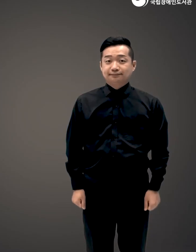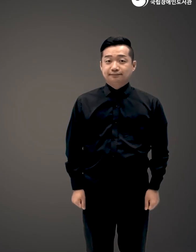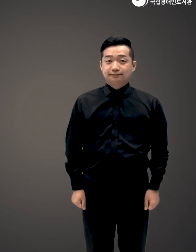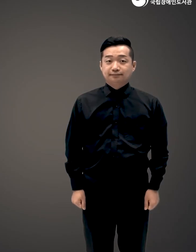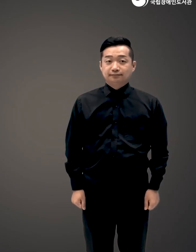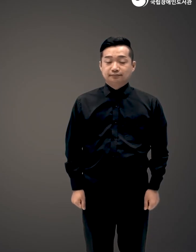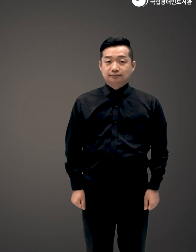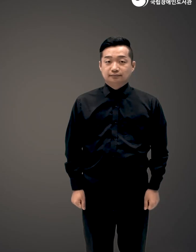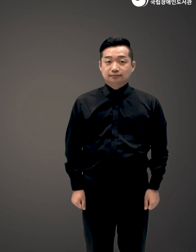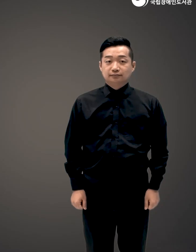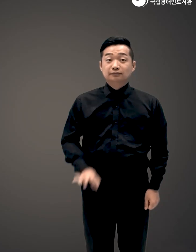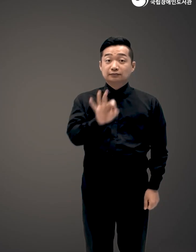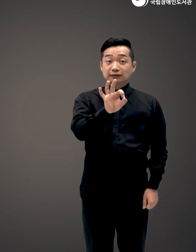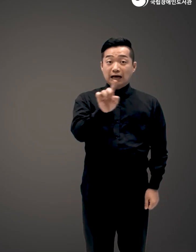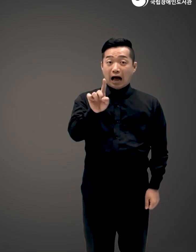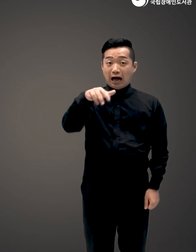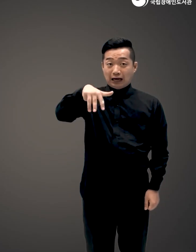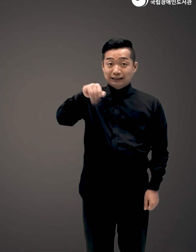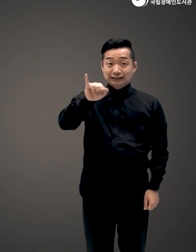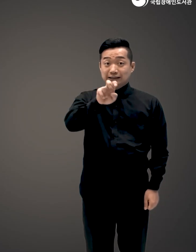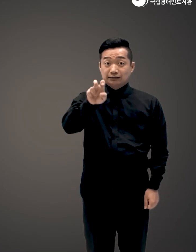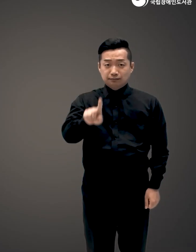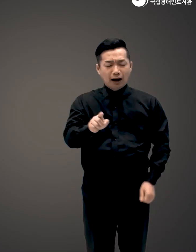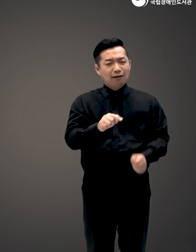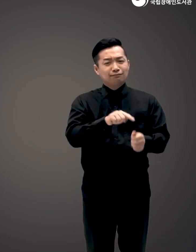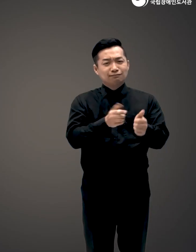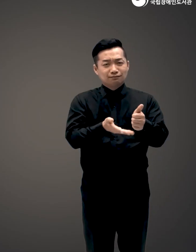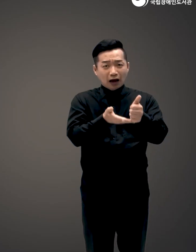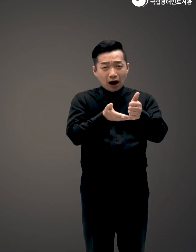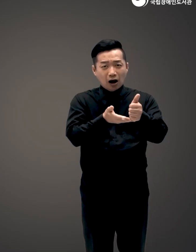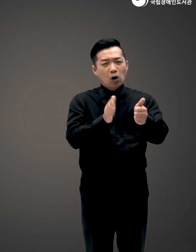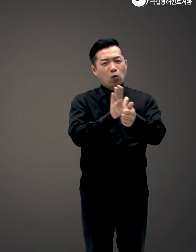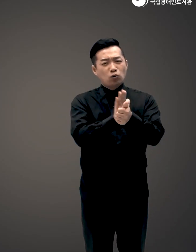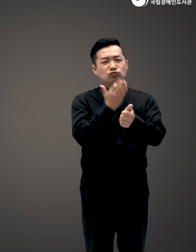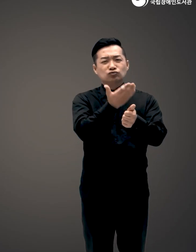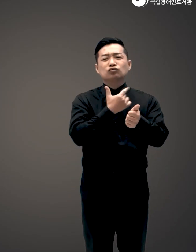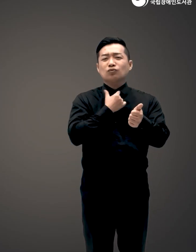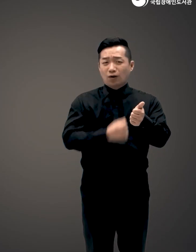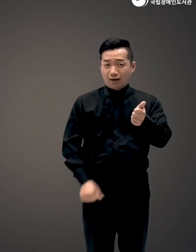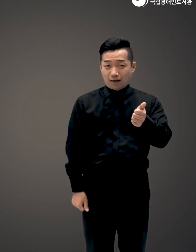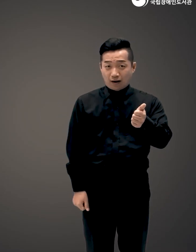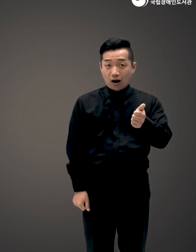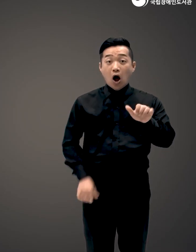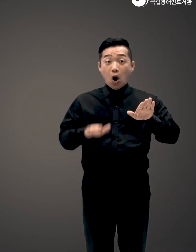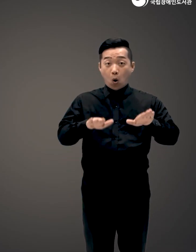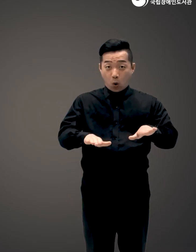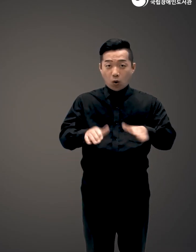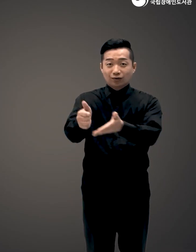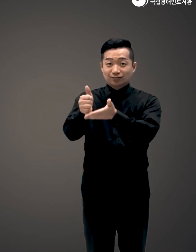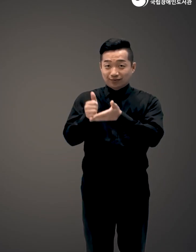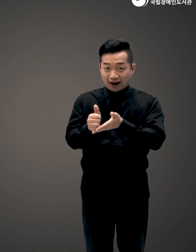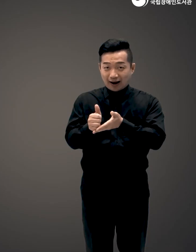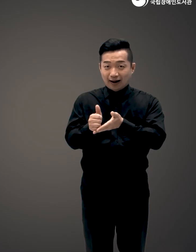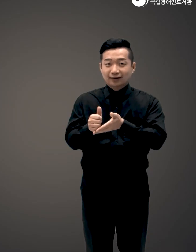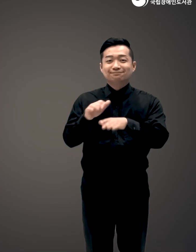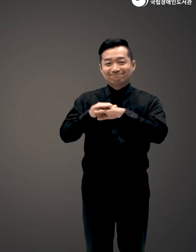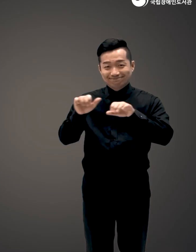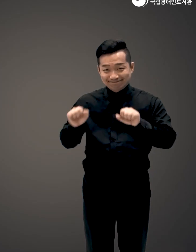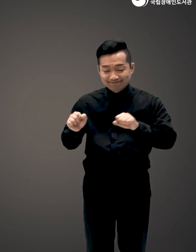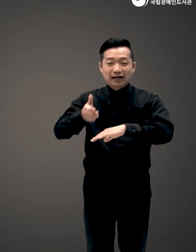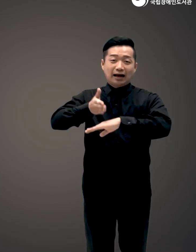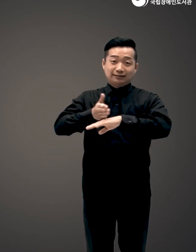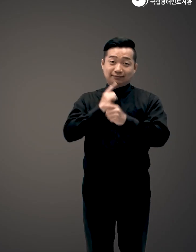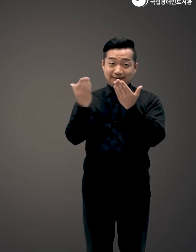같아요. 네, 아침맘님께 도움이 될 수 있는 이야기였으면 좋겠습니다. 오늘 자리를 빛내주신